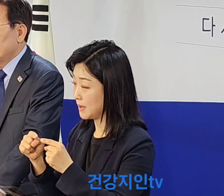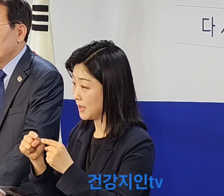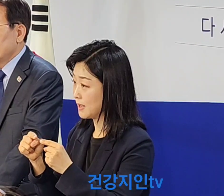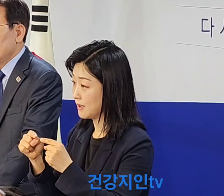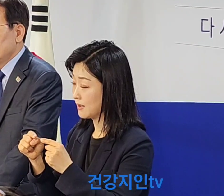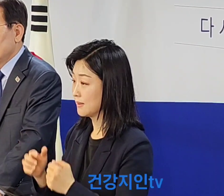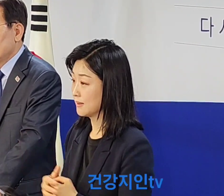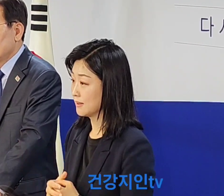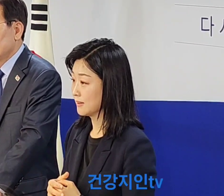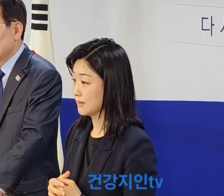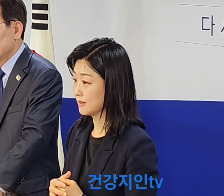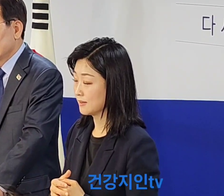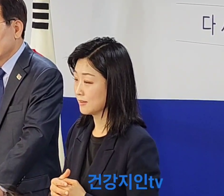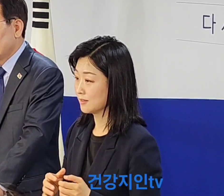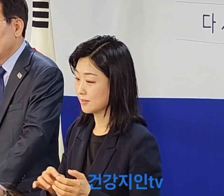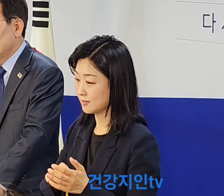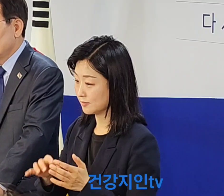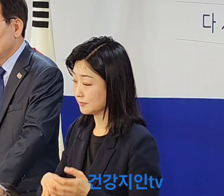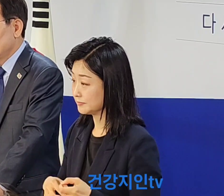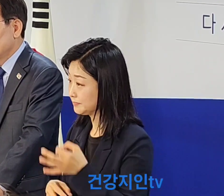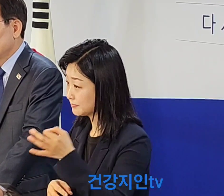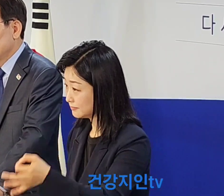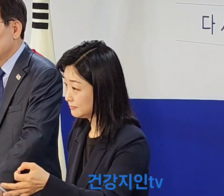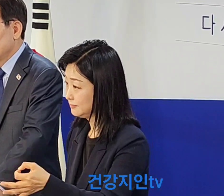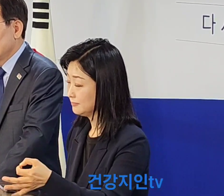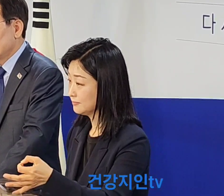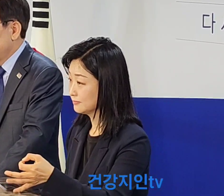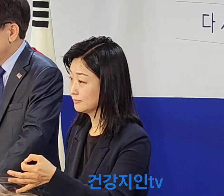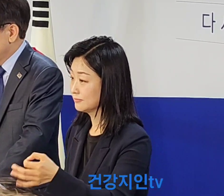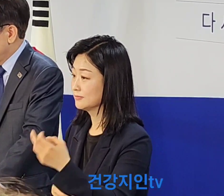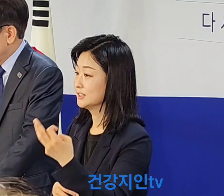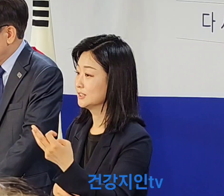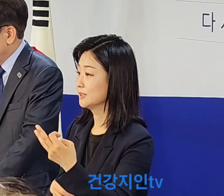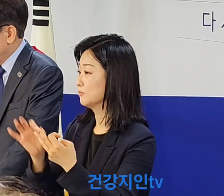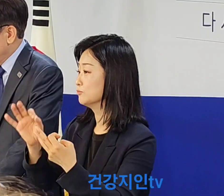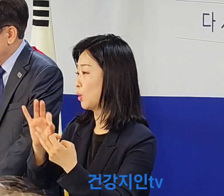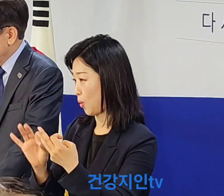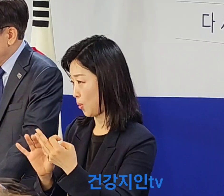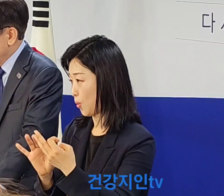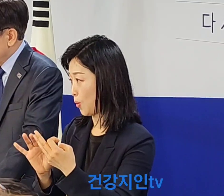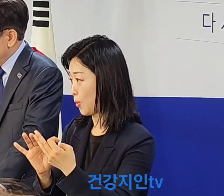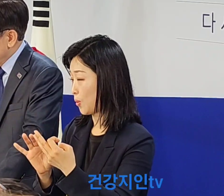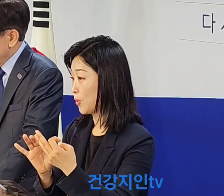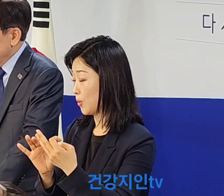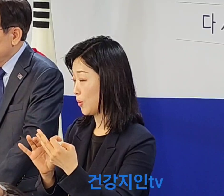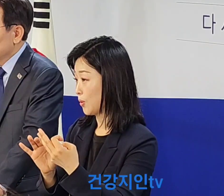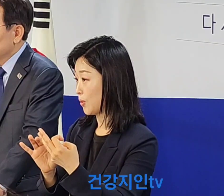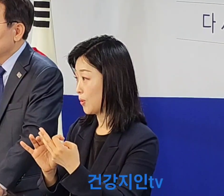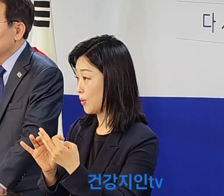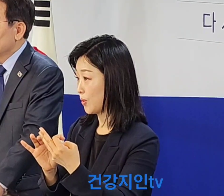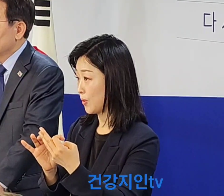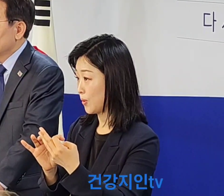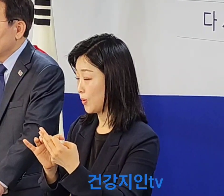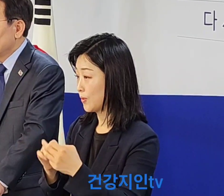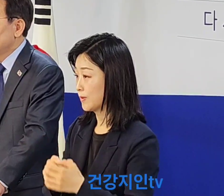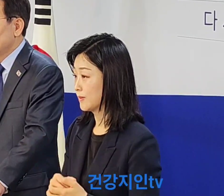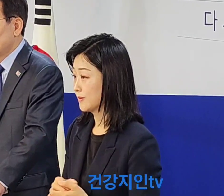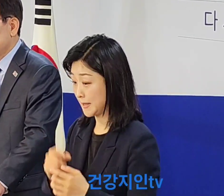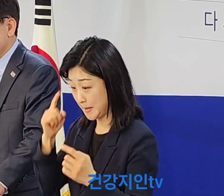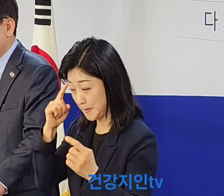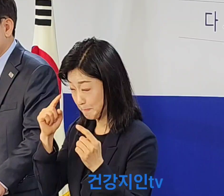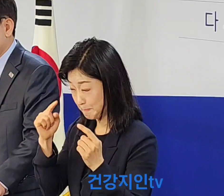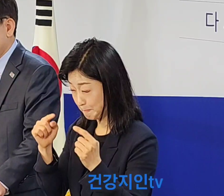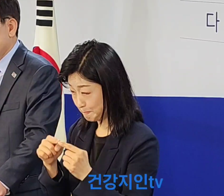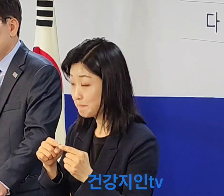연금 납부율 연금 납부율은 13%로 거의